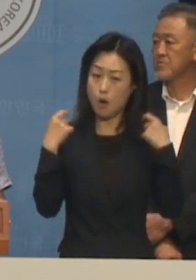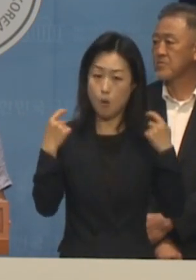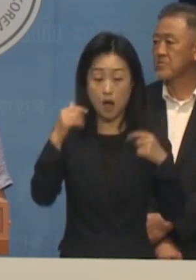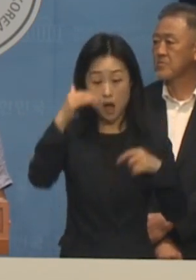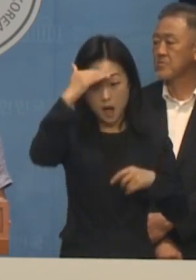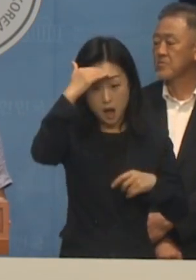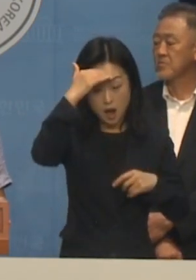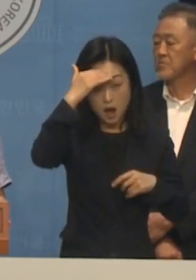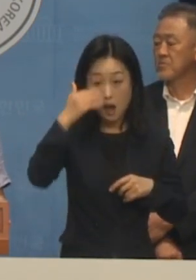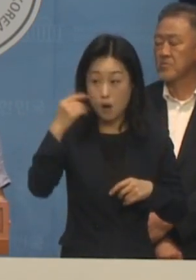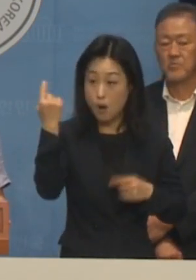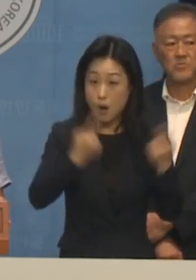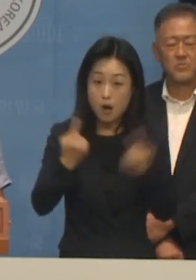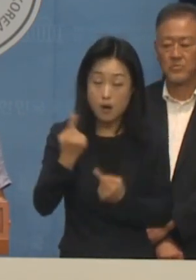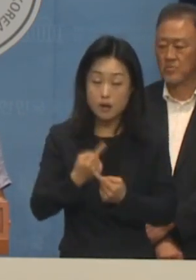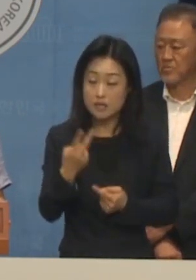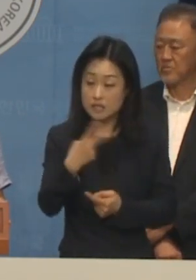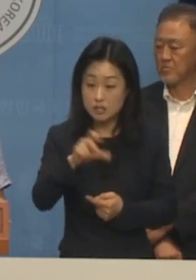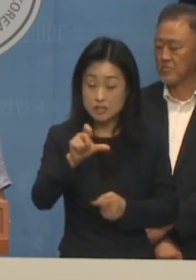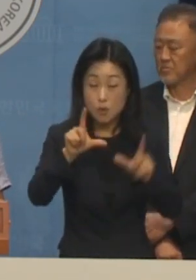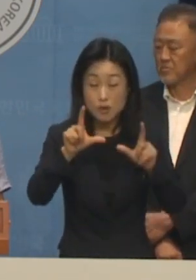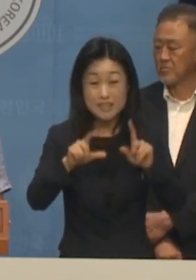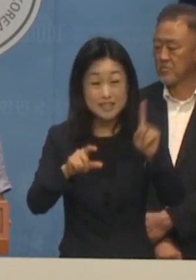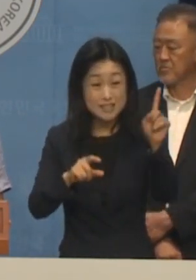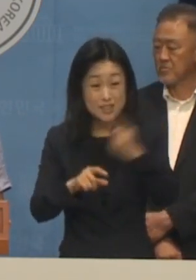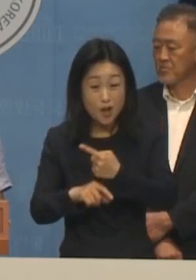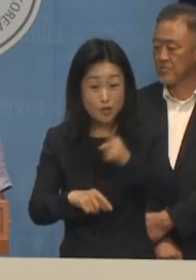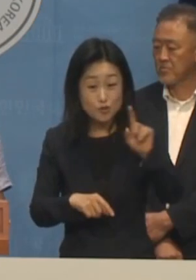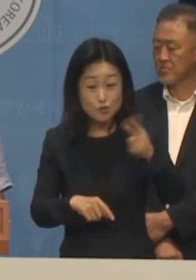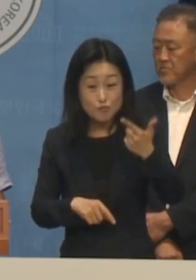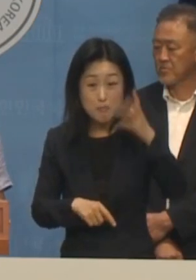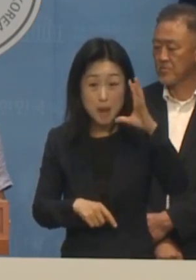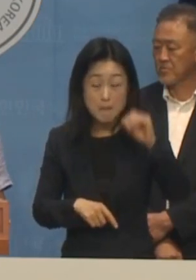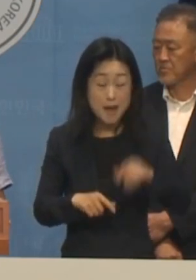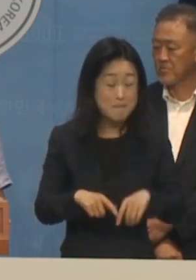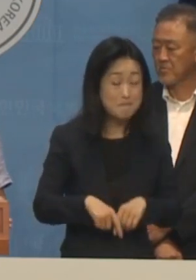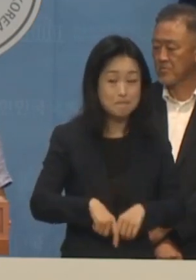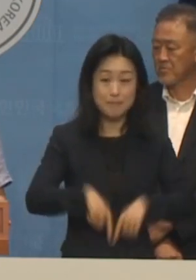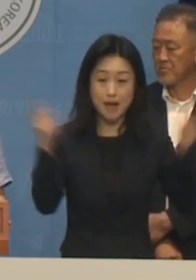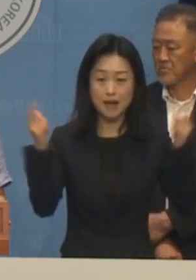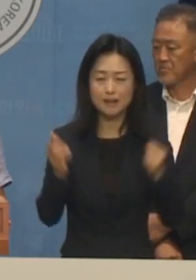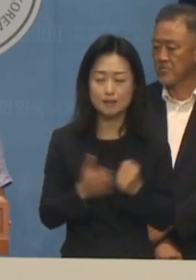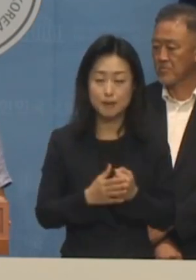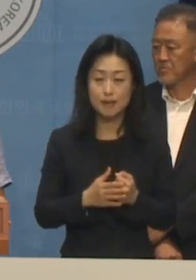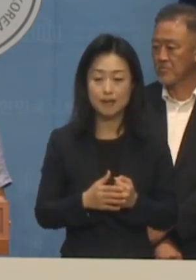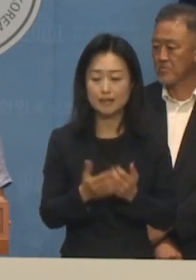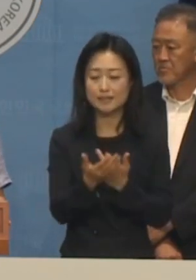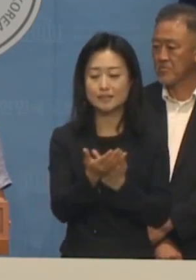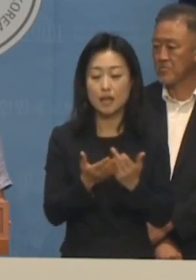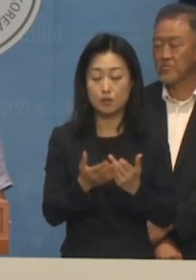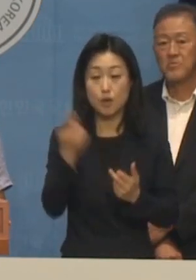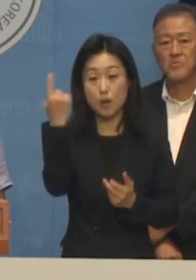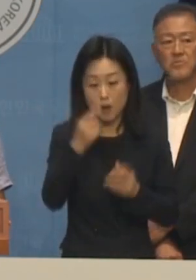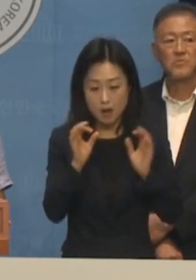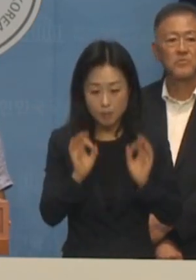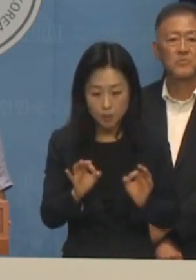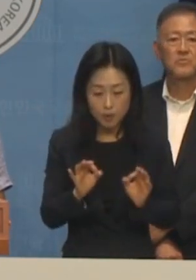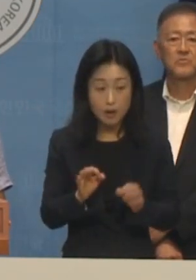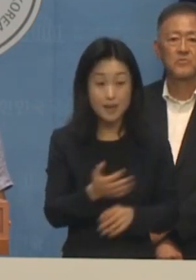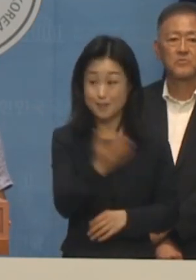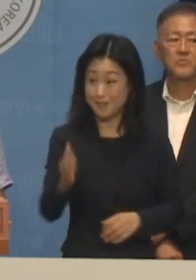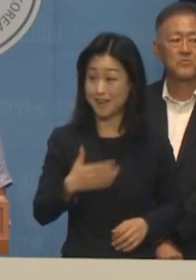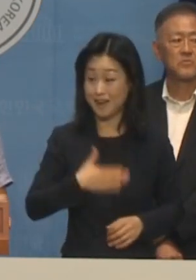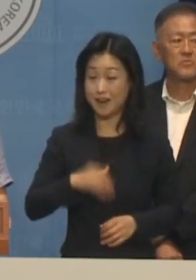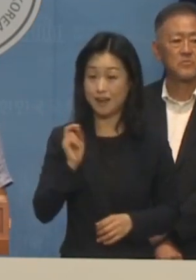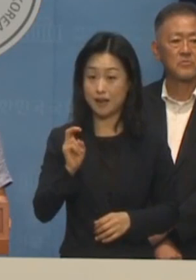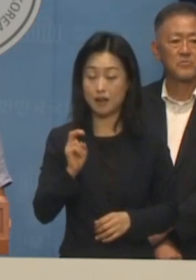관광객이 2015년에 거의 1600만 명까지 급격히 늘어나면서 제주를 와보시는 분들은